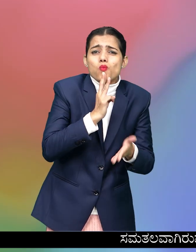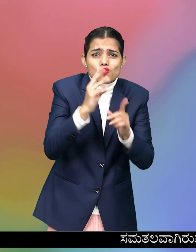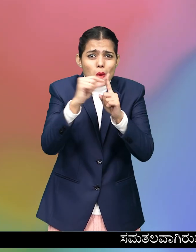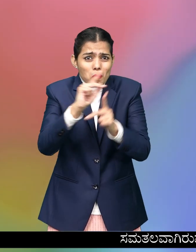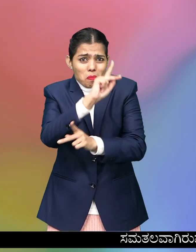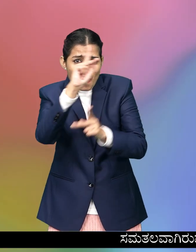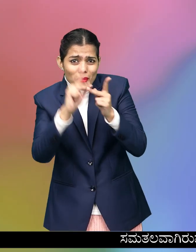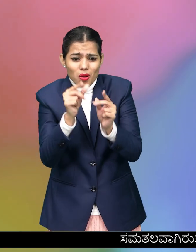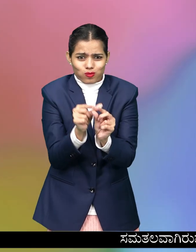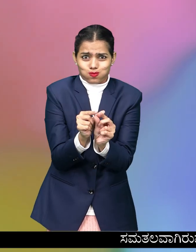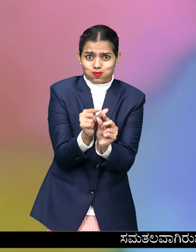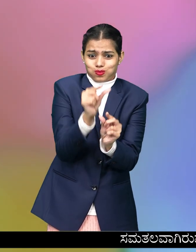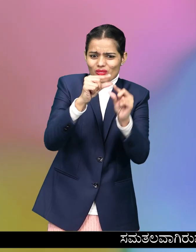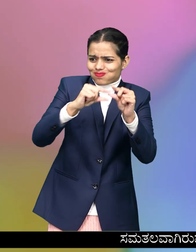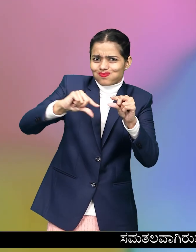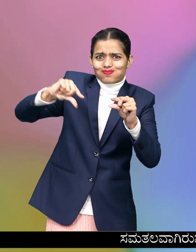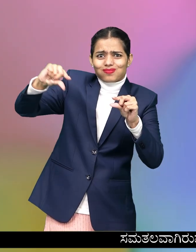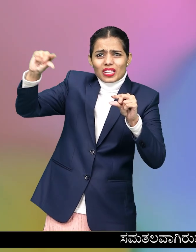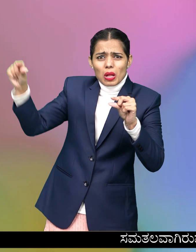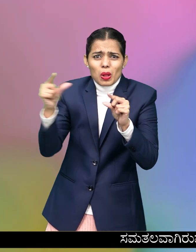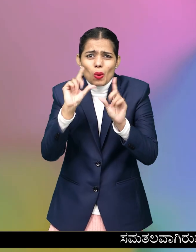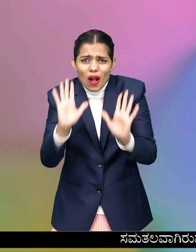ಟ್ಯೂಬ್ನಲ್ಲಿ ನೀರು ಹರಿಯುವುದಿಲ್ಲ.